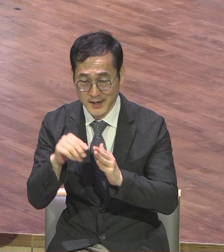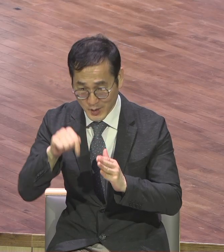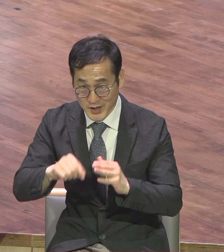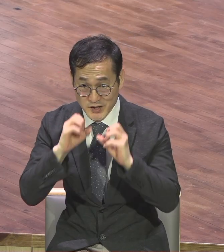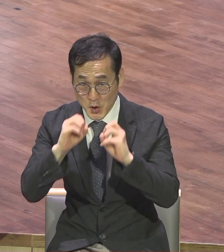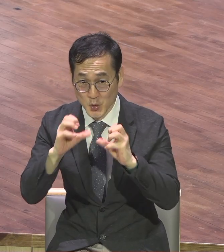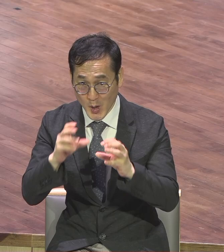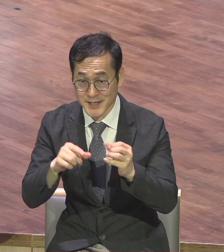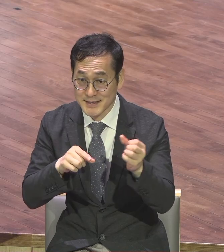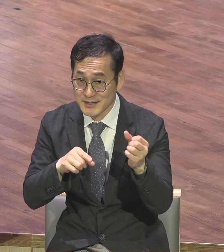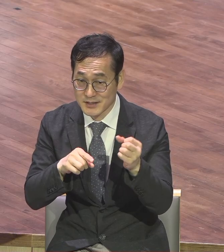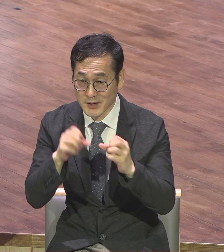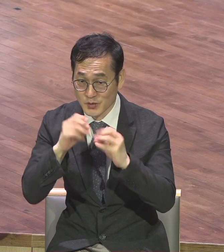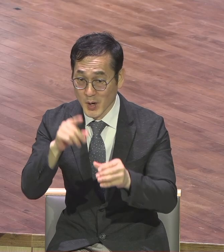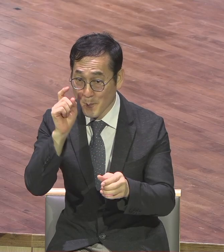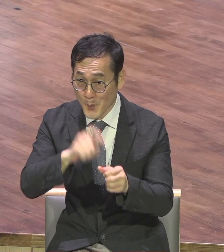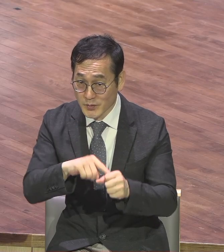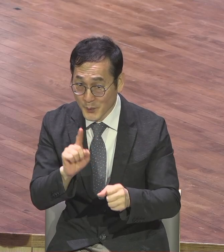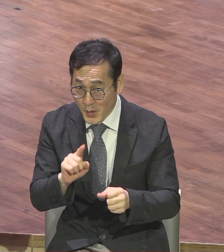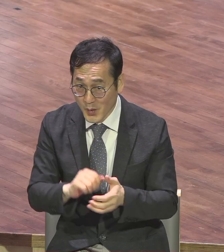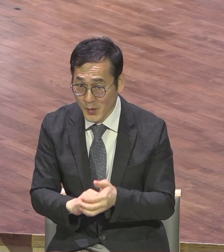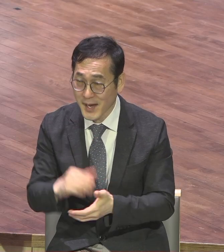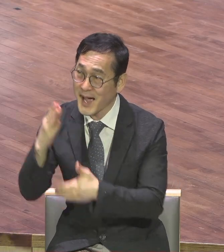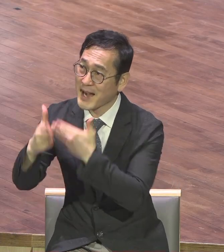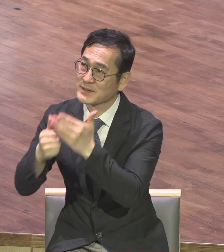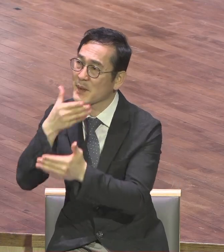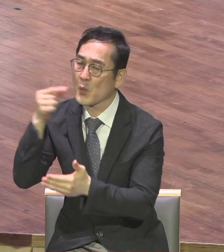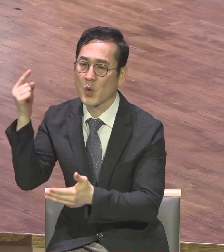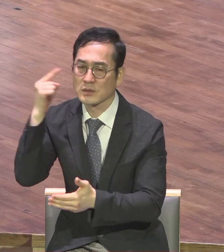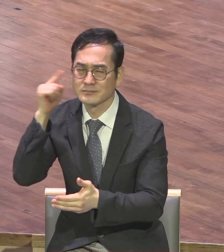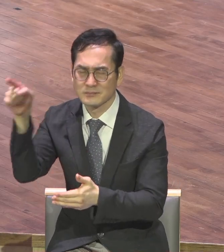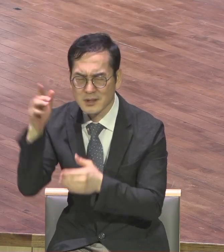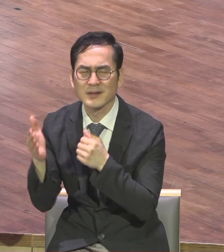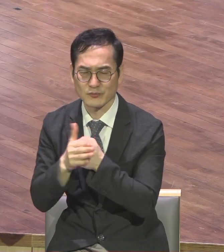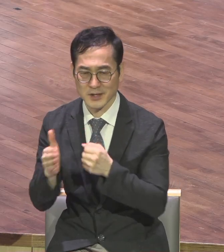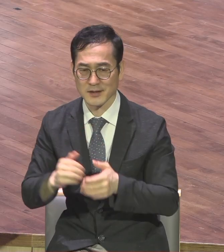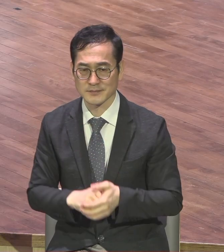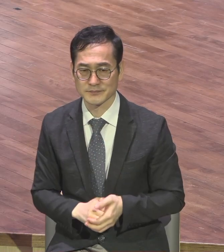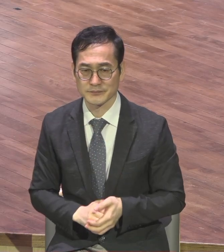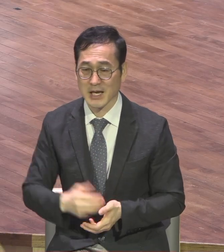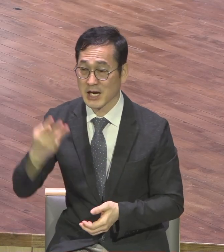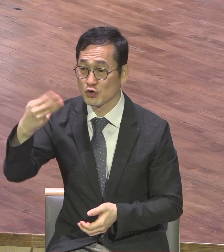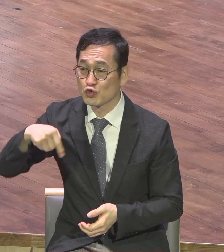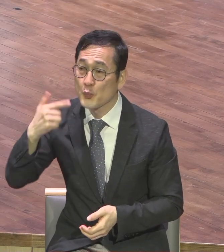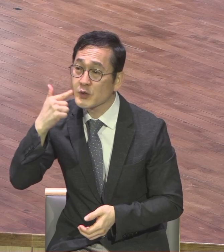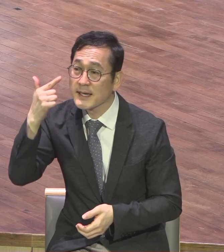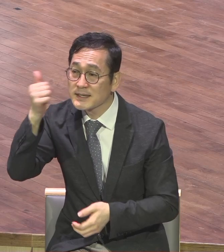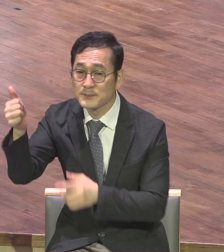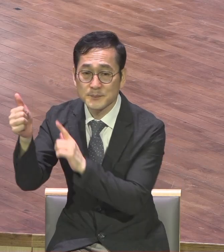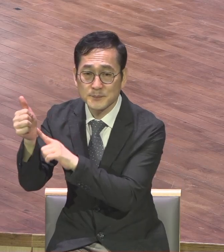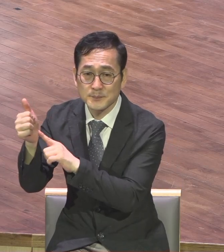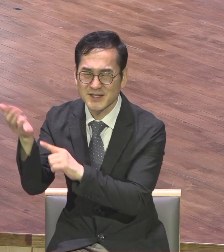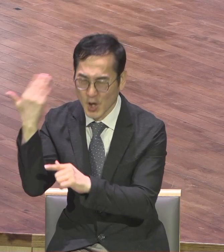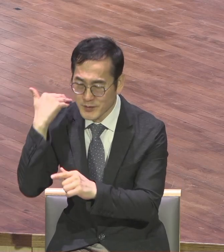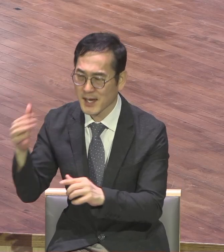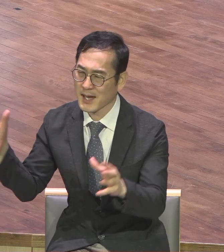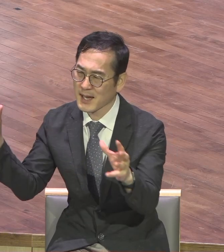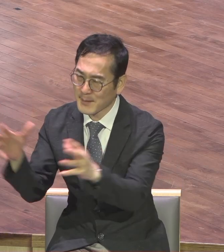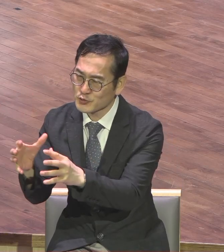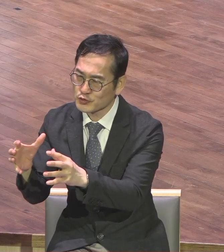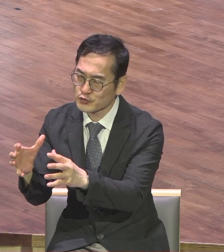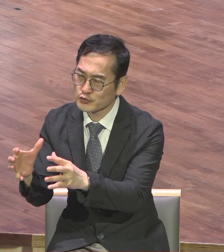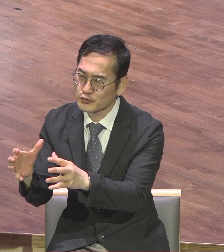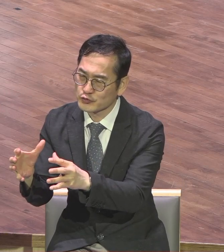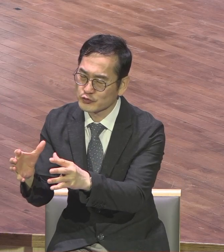다 하나님의 복음 때문이에요. 유 목사님이 딱 한 번 직접 팀 합숙을